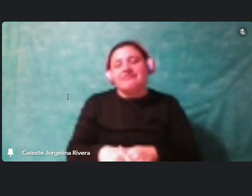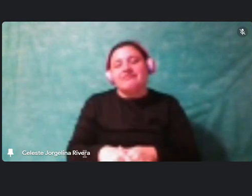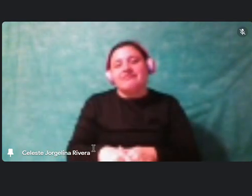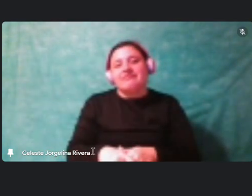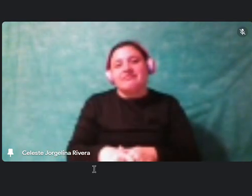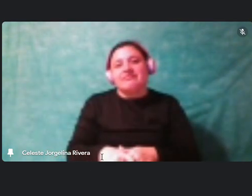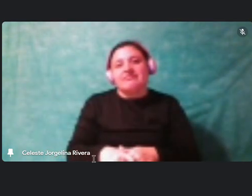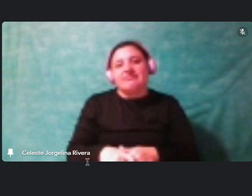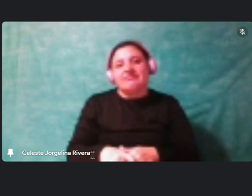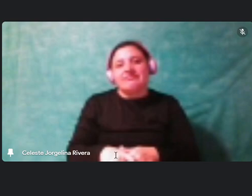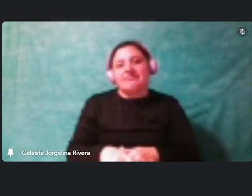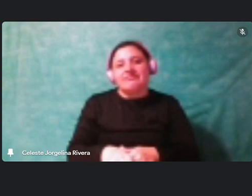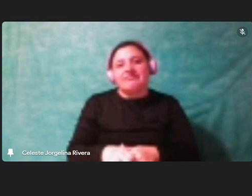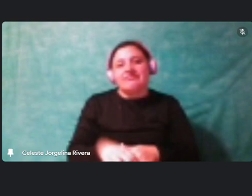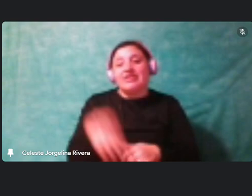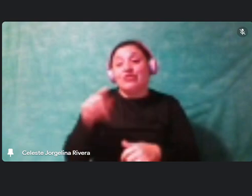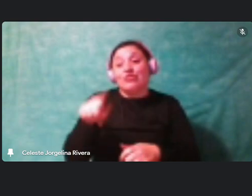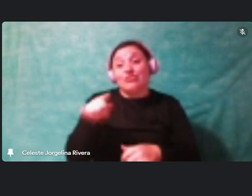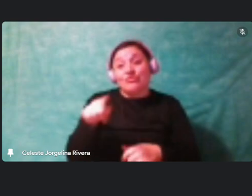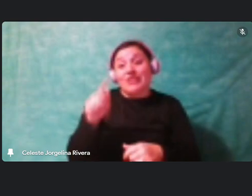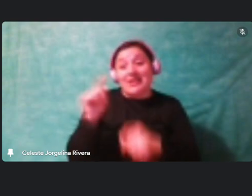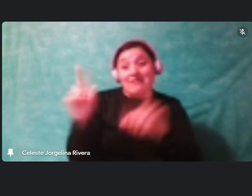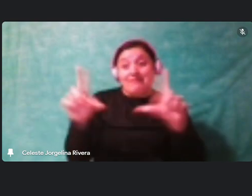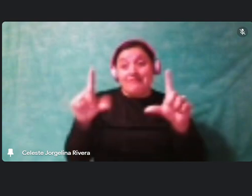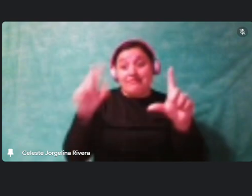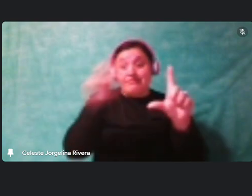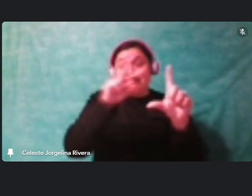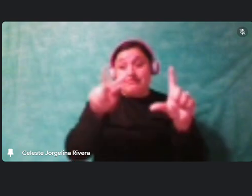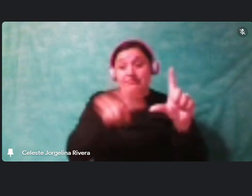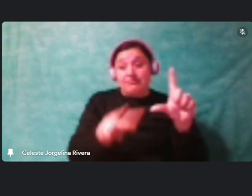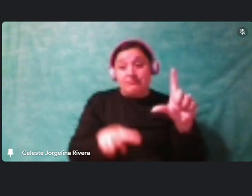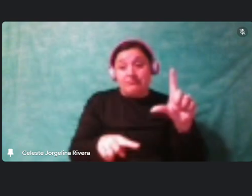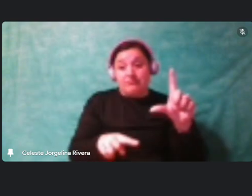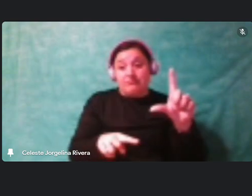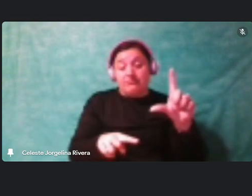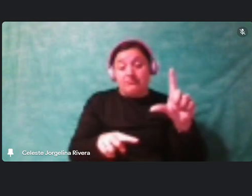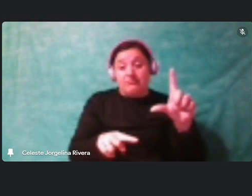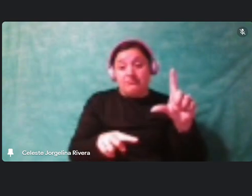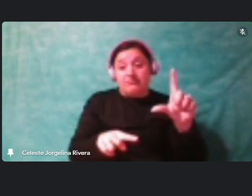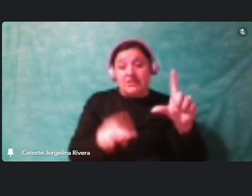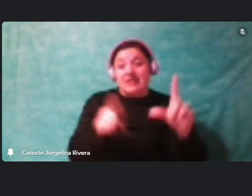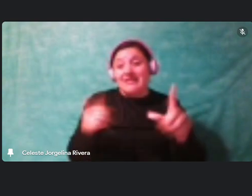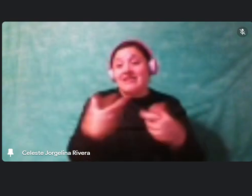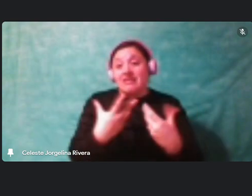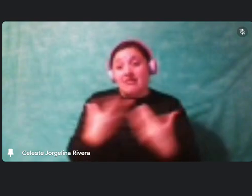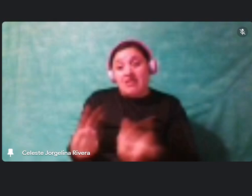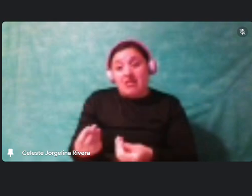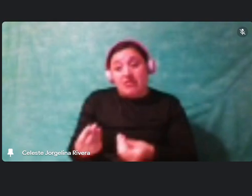conviene que te muestre esto. Sí. Entonces de acá lo haces, ¿sí?